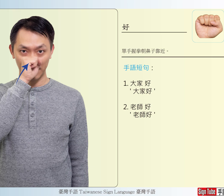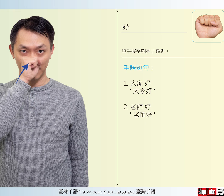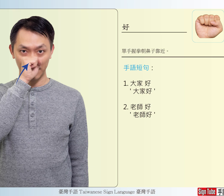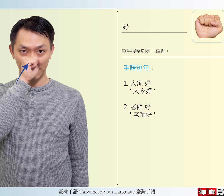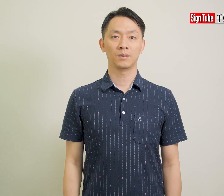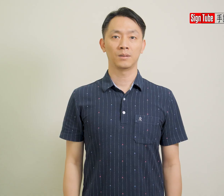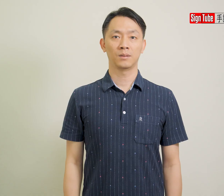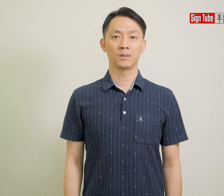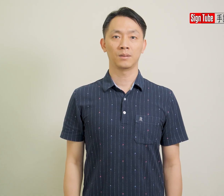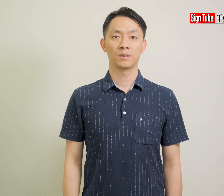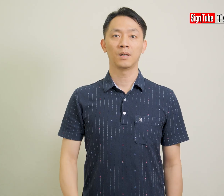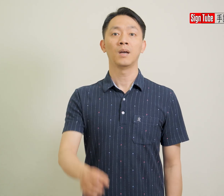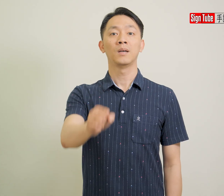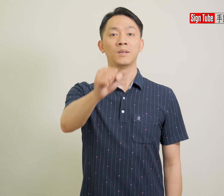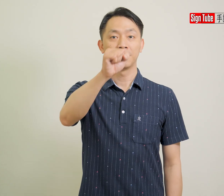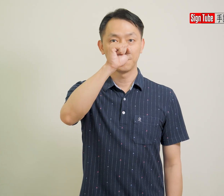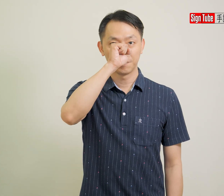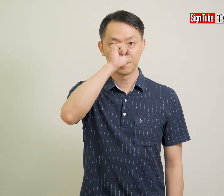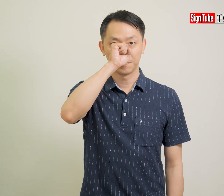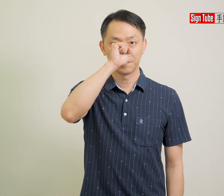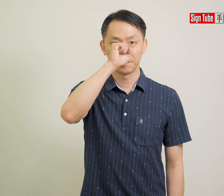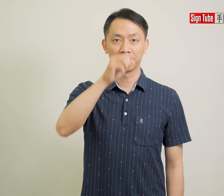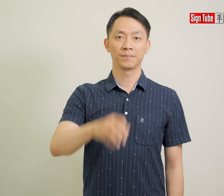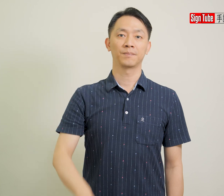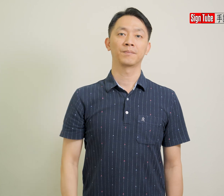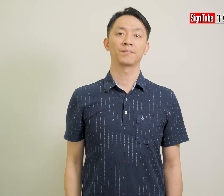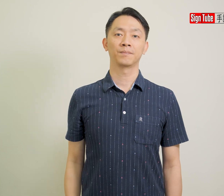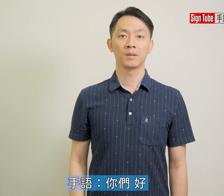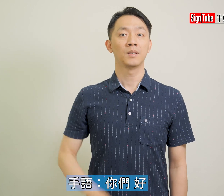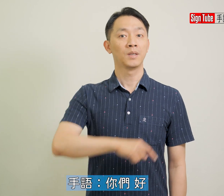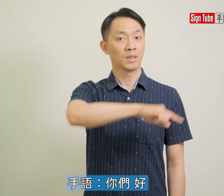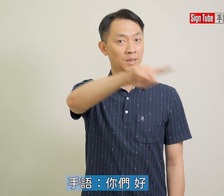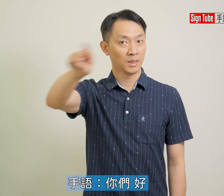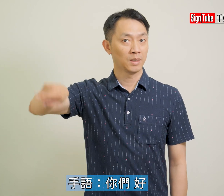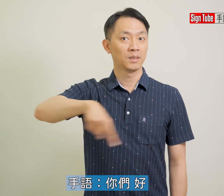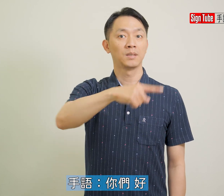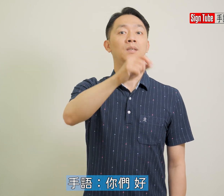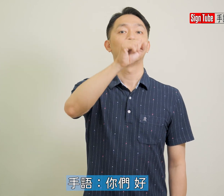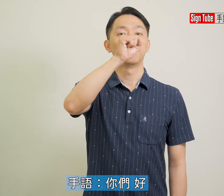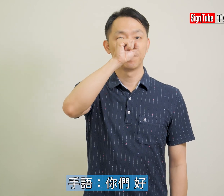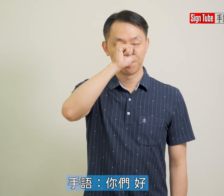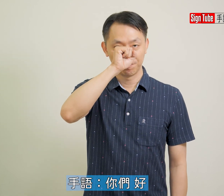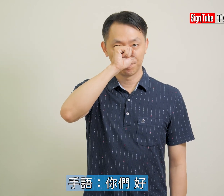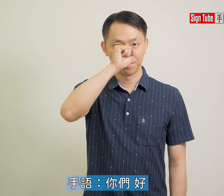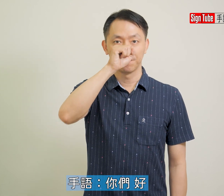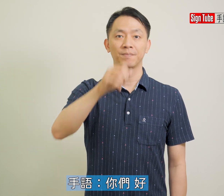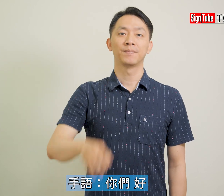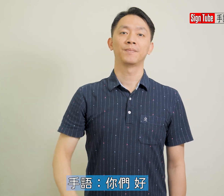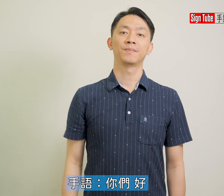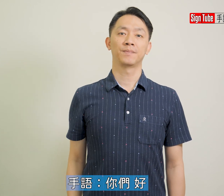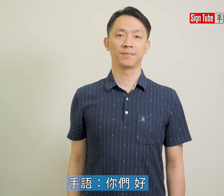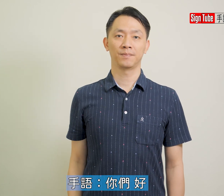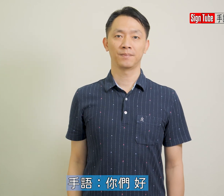好。单手握拳朝鼻子靠近。手语笔法，你们